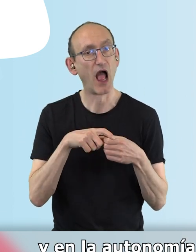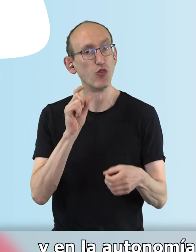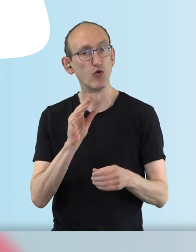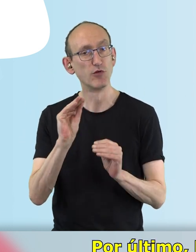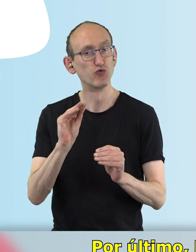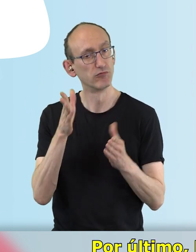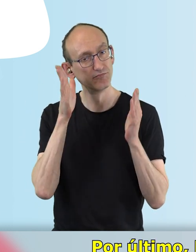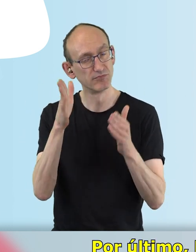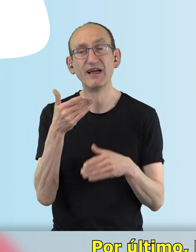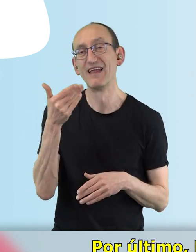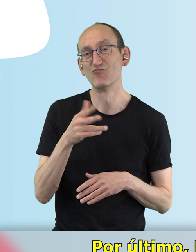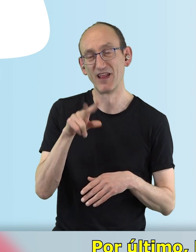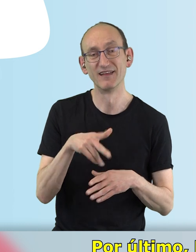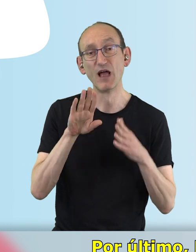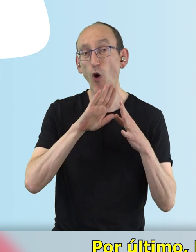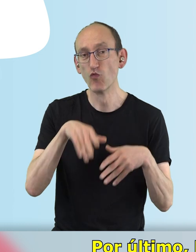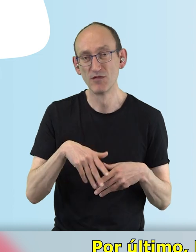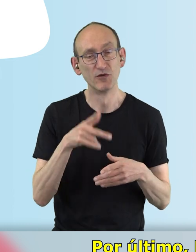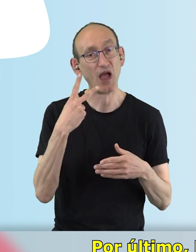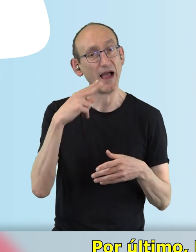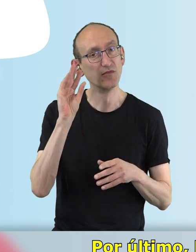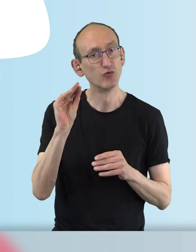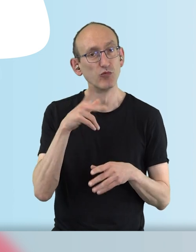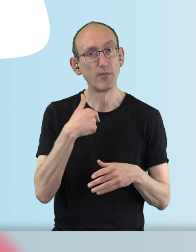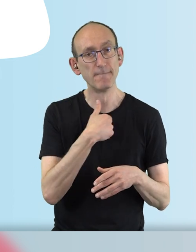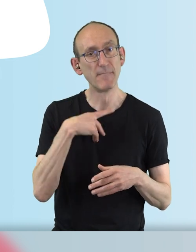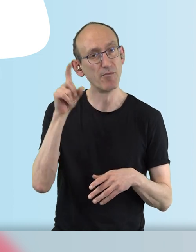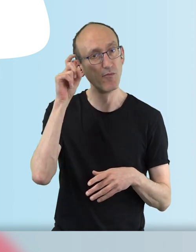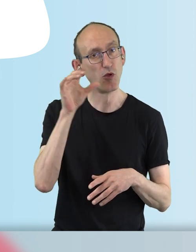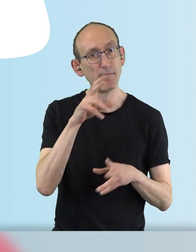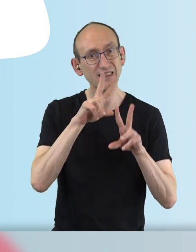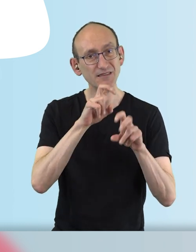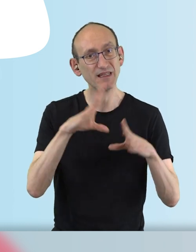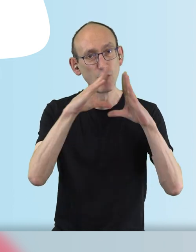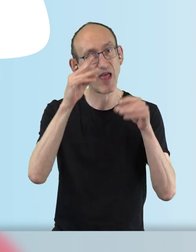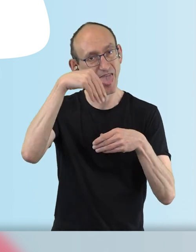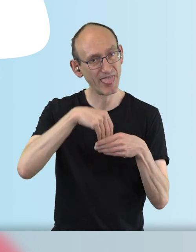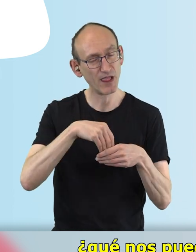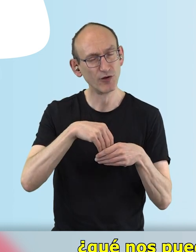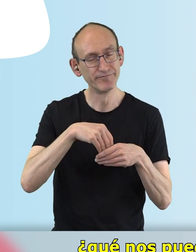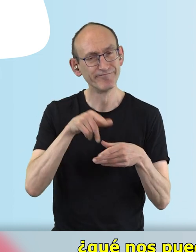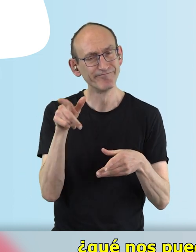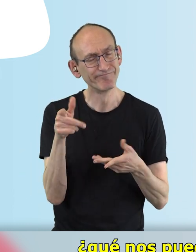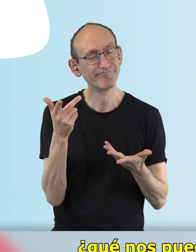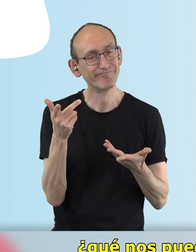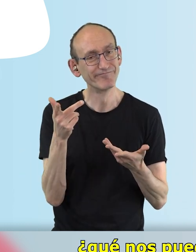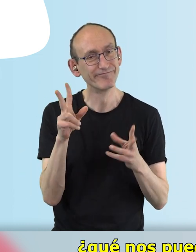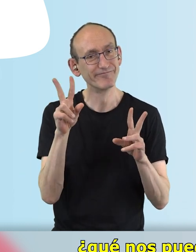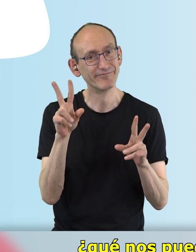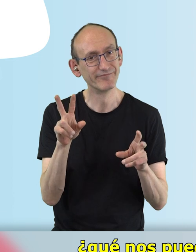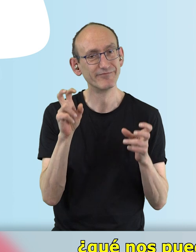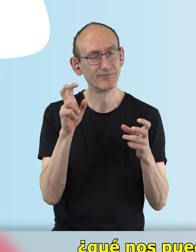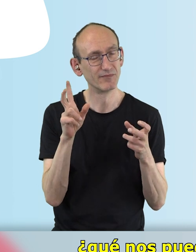muy importante. Por último, Eduardo, con tu experiencia como profesor e investigador en la universidad, ¿qué nos puedes